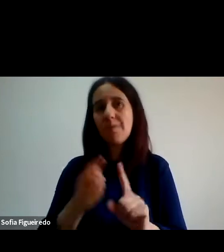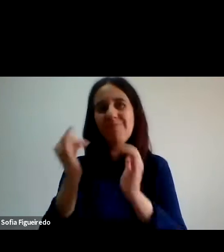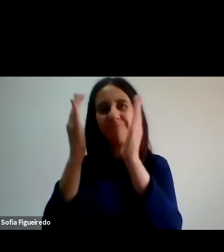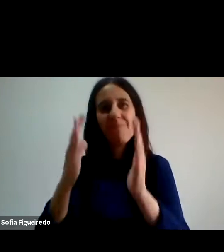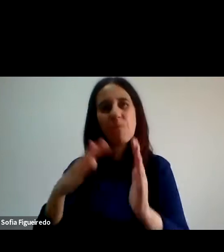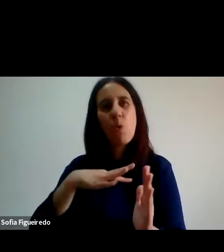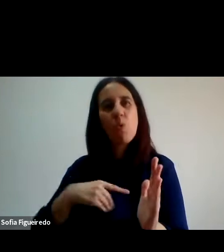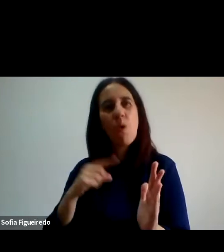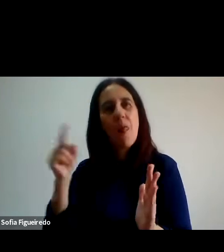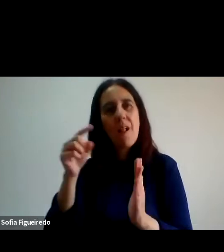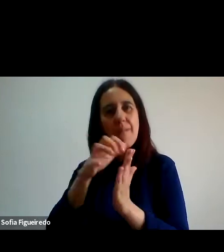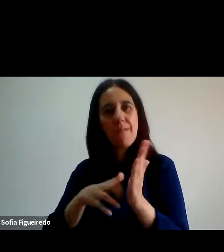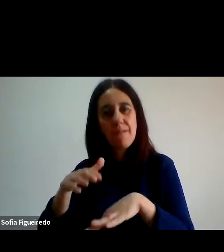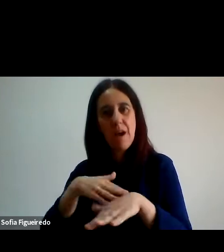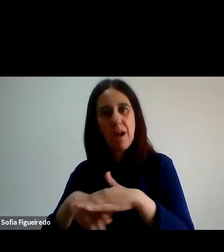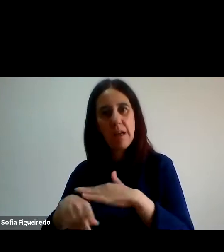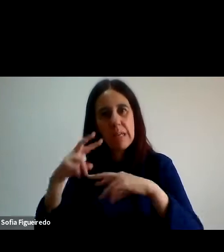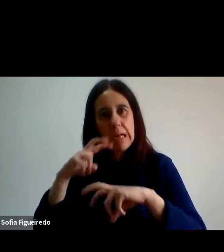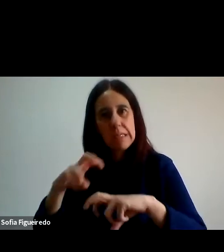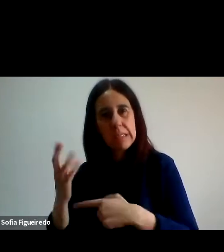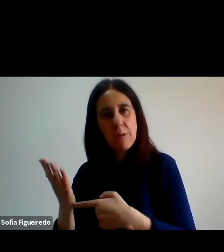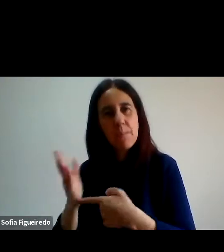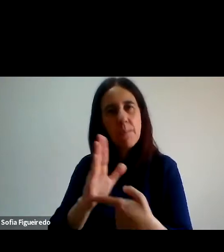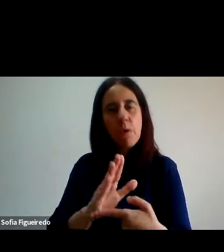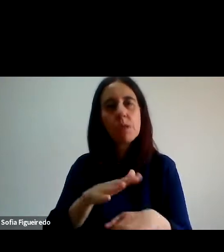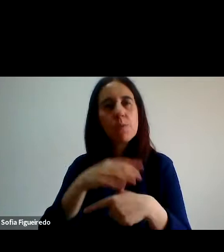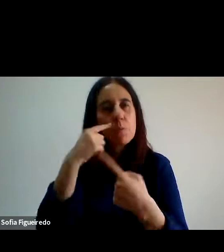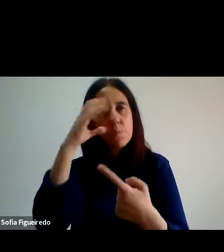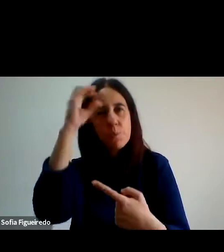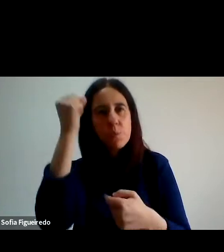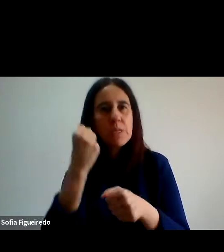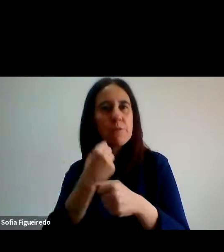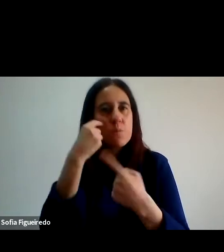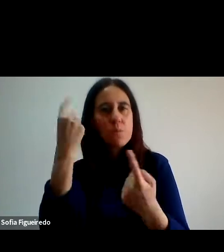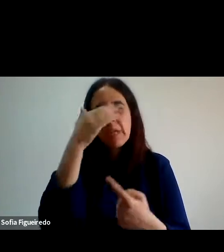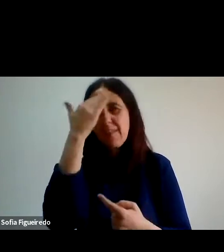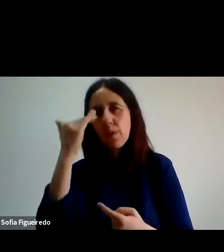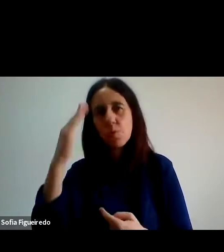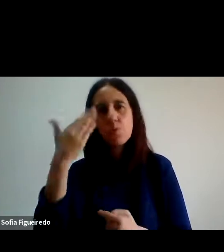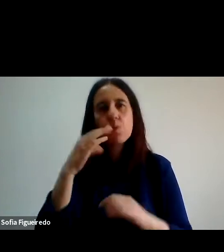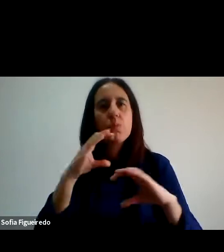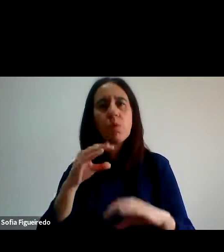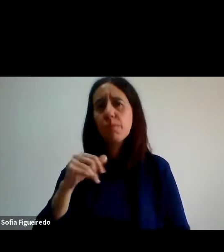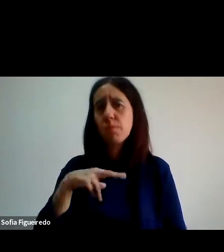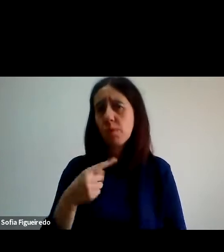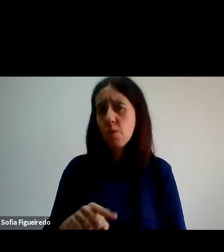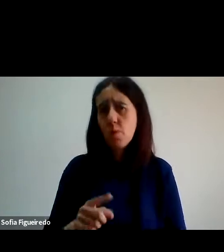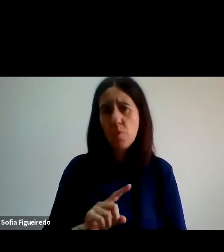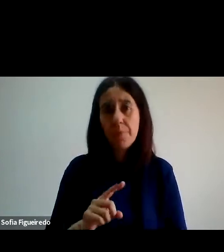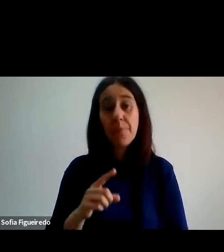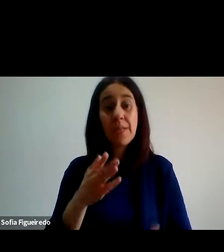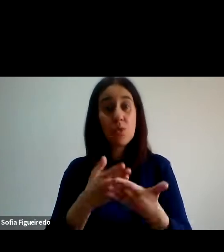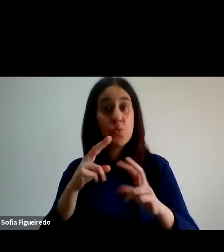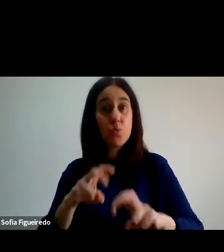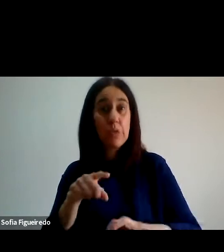precisamente as dificuldades que existem na área da administração pública e no serviço público, precisamente para comunicar. Que não é só em Portugal. Este estudo é um estudo mundial